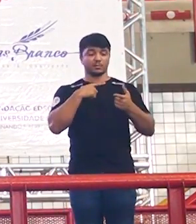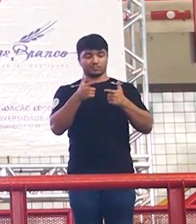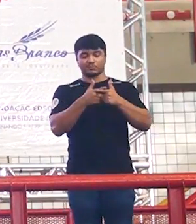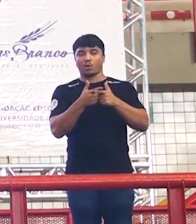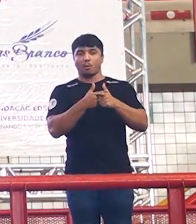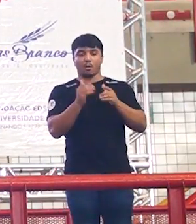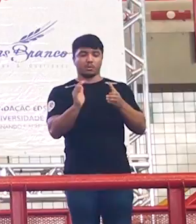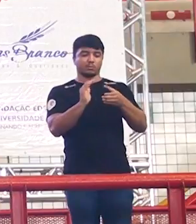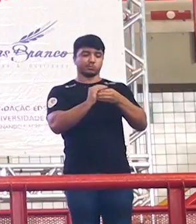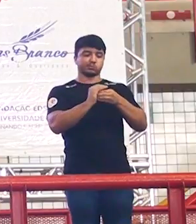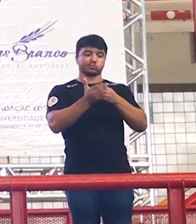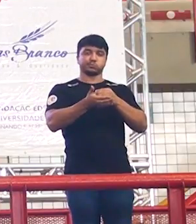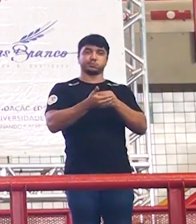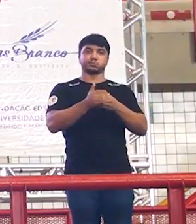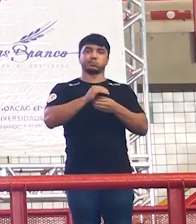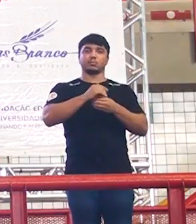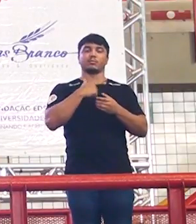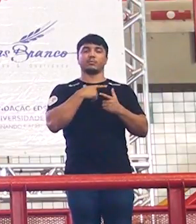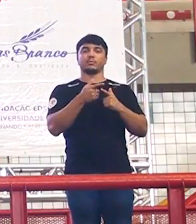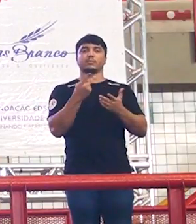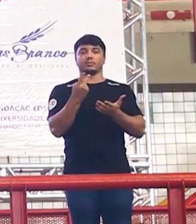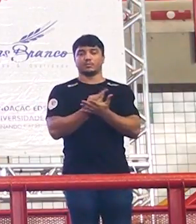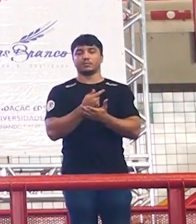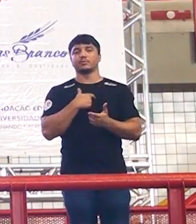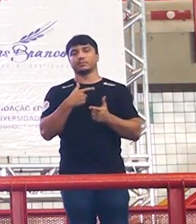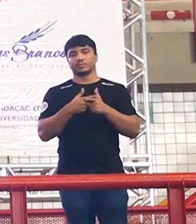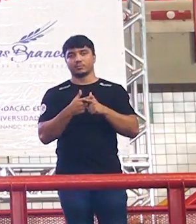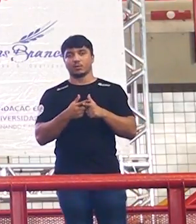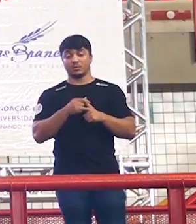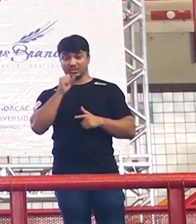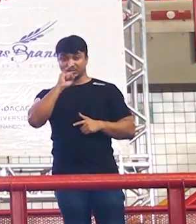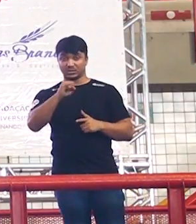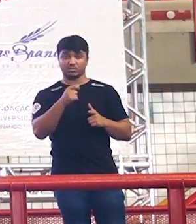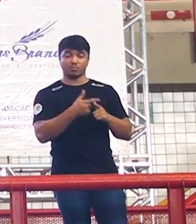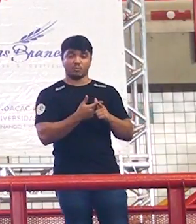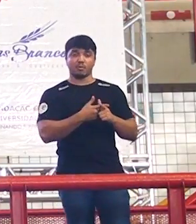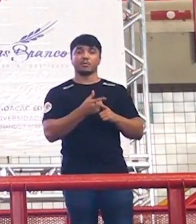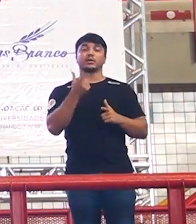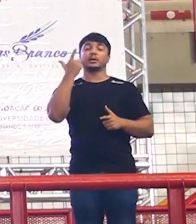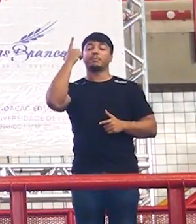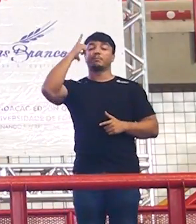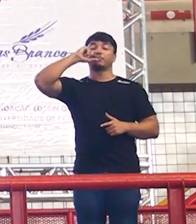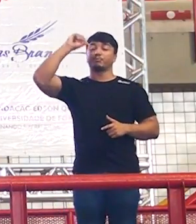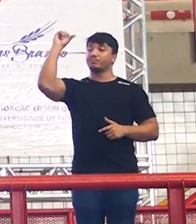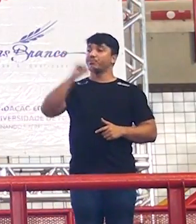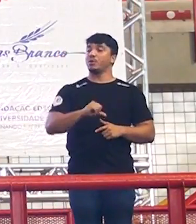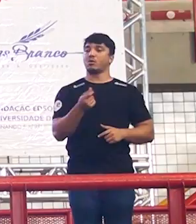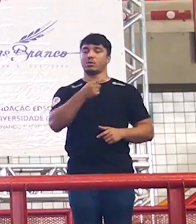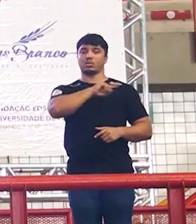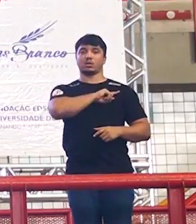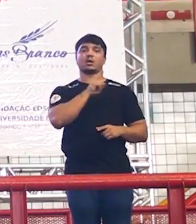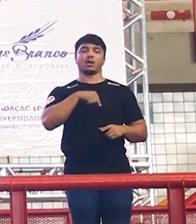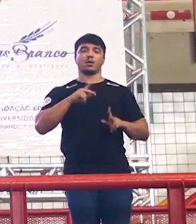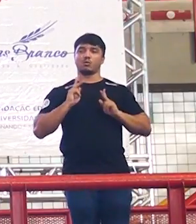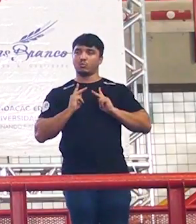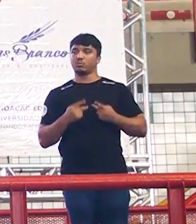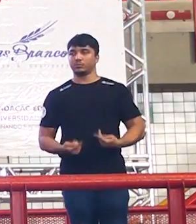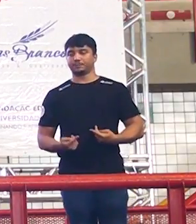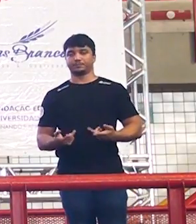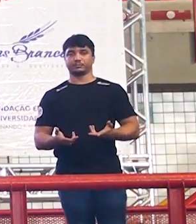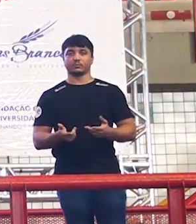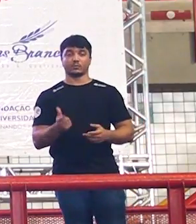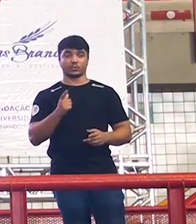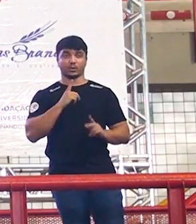pode ser corroída com o tempo, haver vazamento, e se houver vazamento, quem mais sofre são os seres humanos.